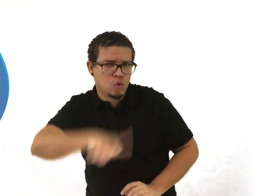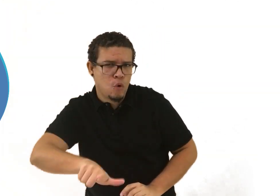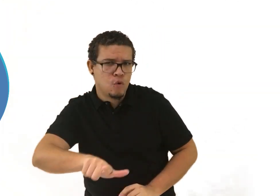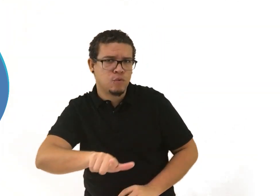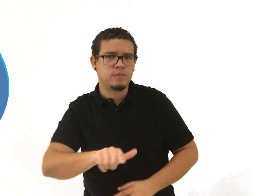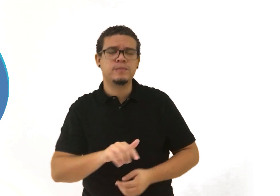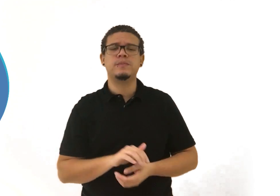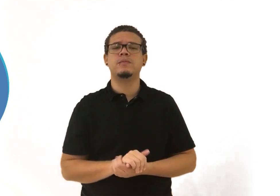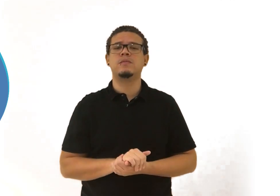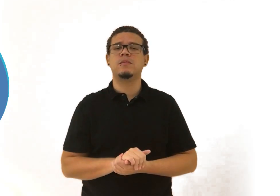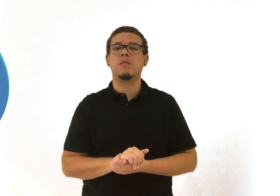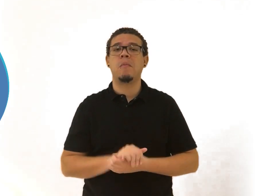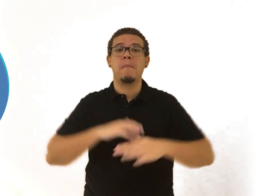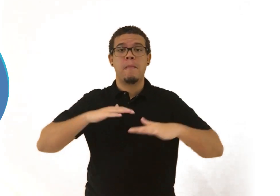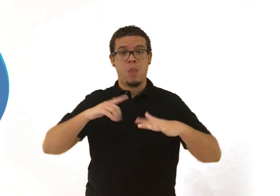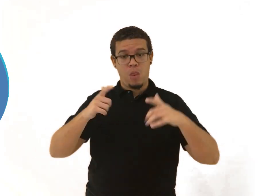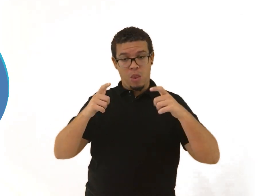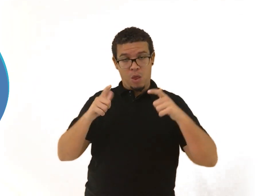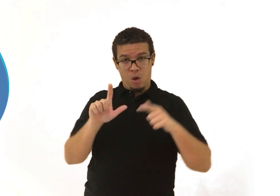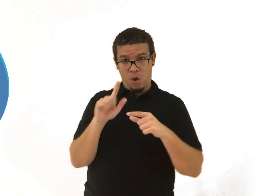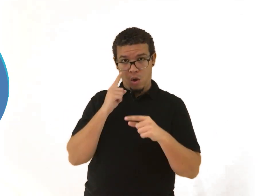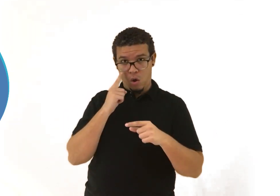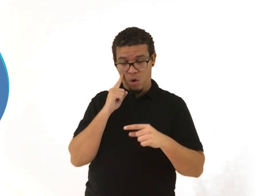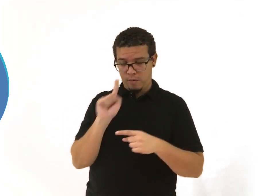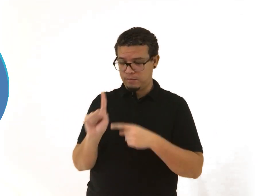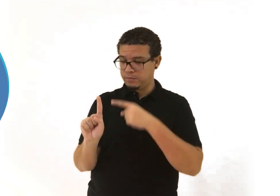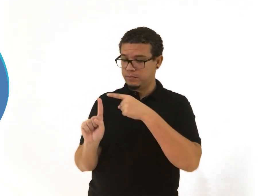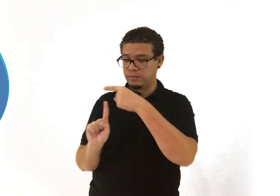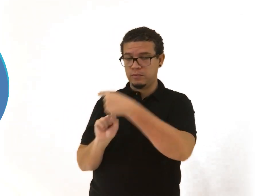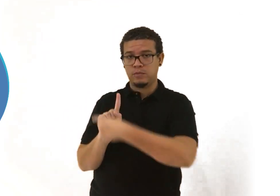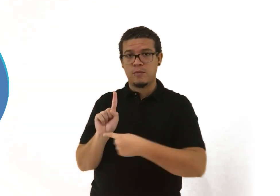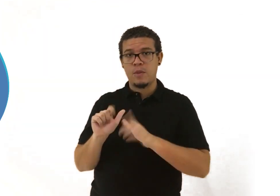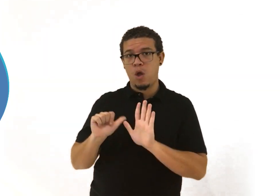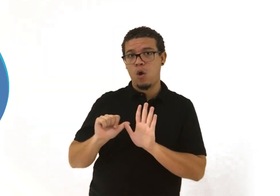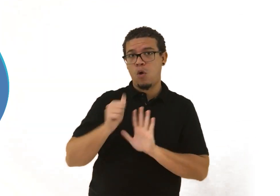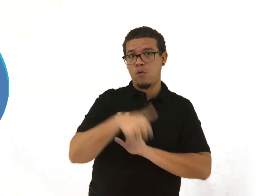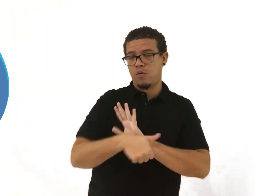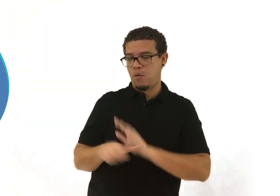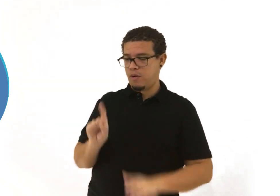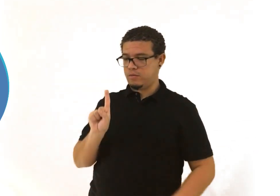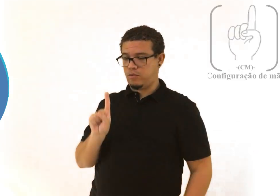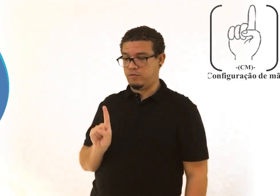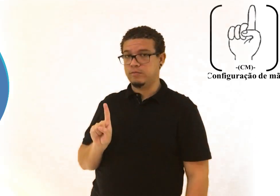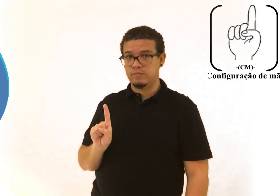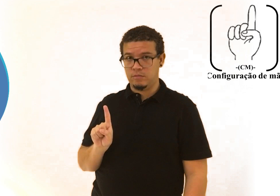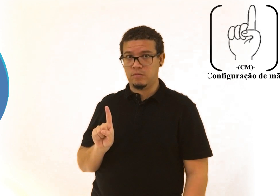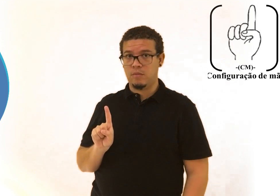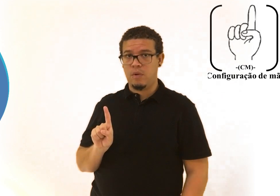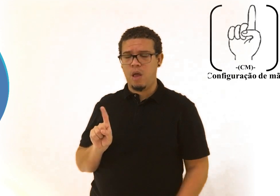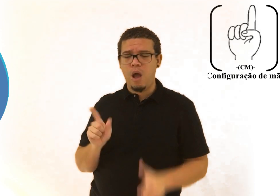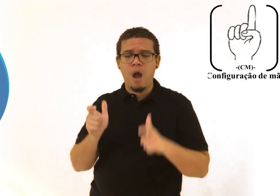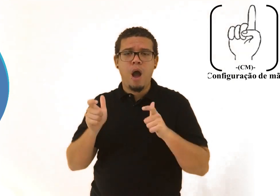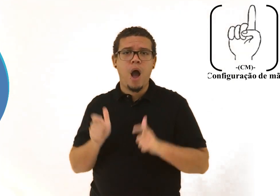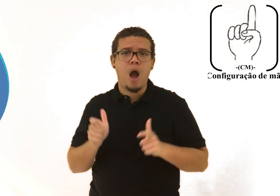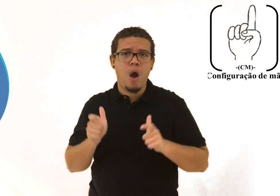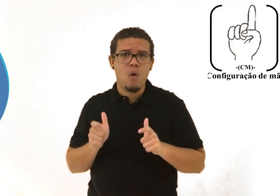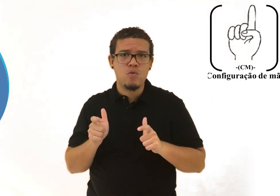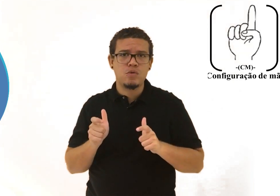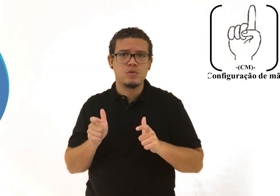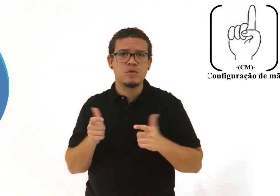Ainda não. Novamente. Então vamos lá. Configuração de mão. Essa